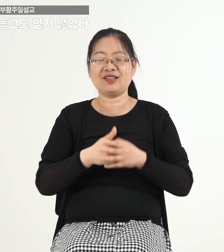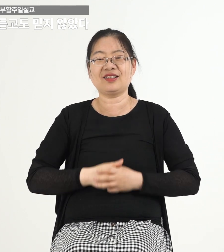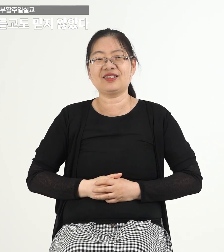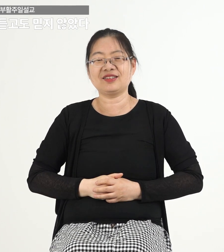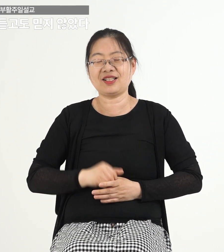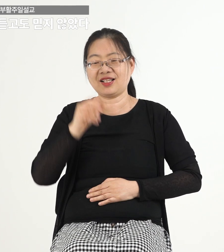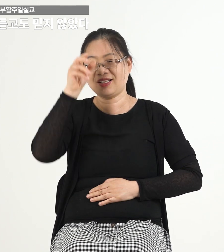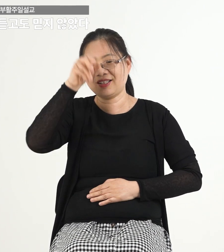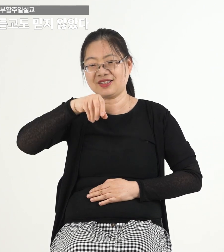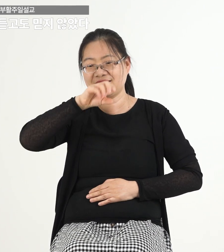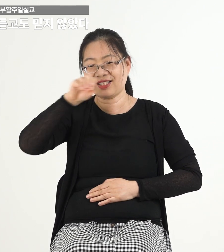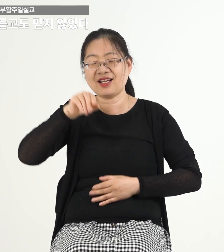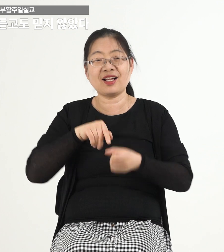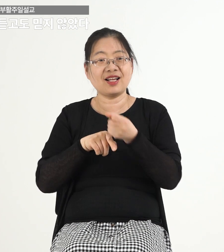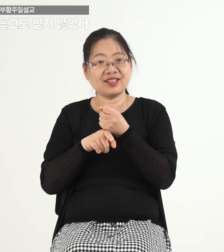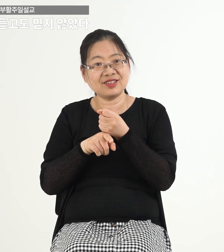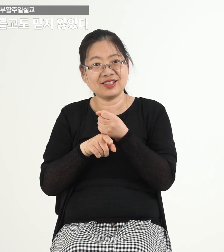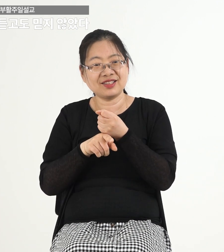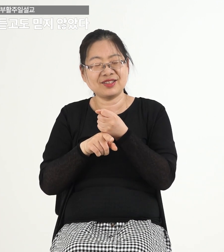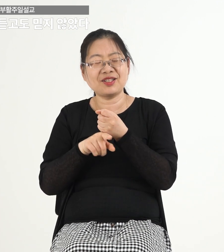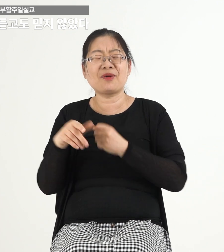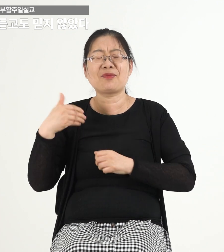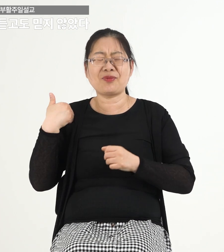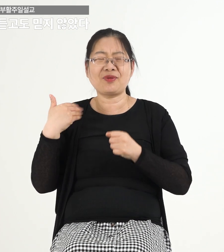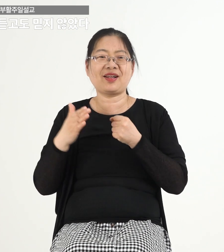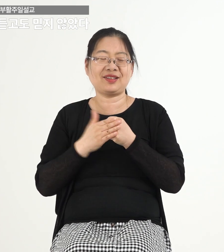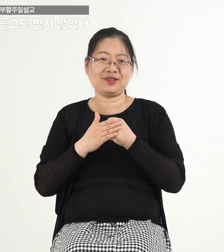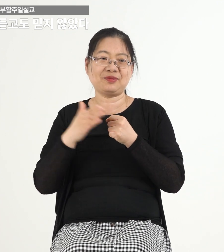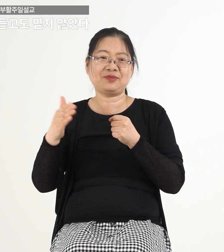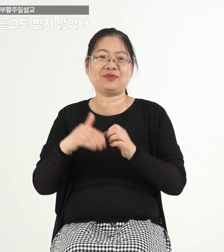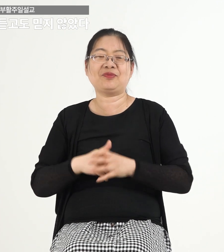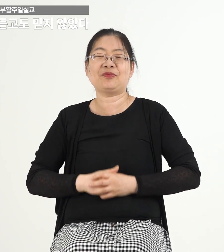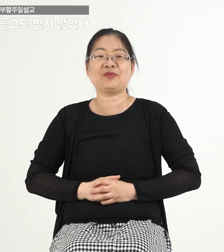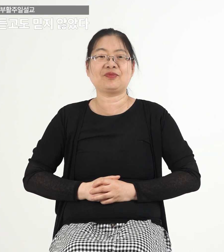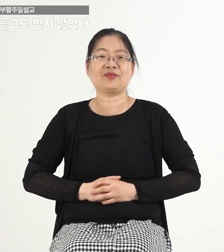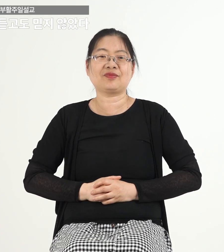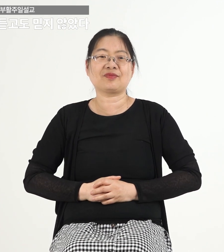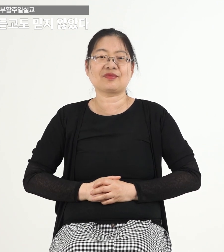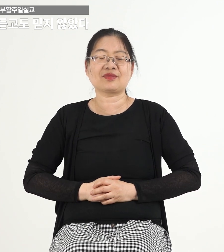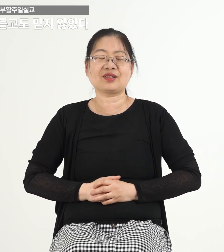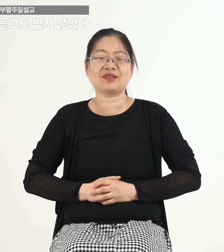아직 십자가의 의미를 몰랐던 거죠.